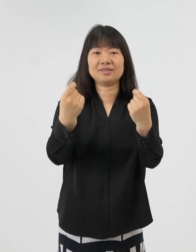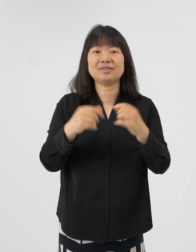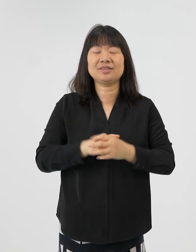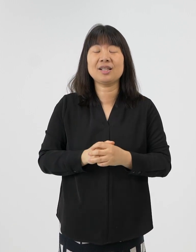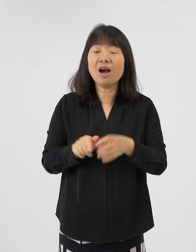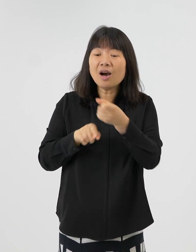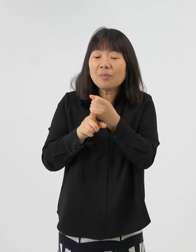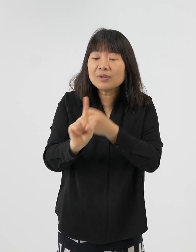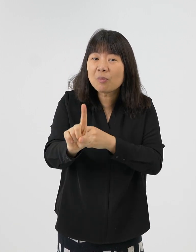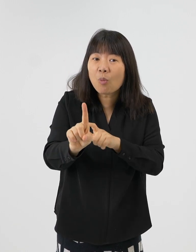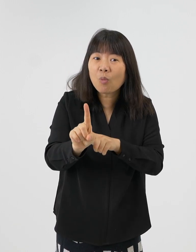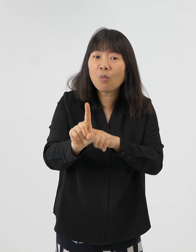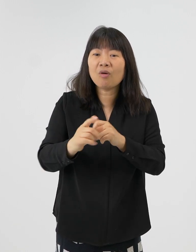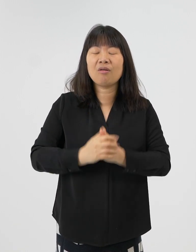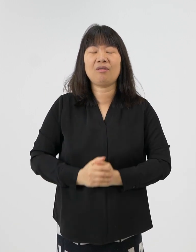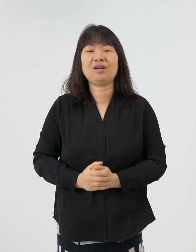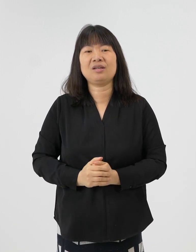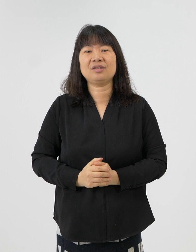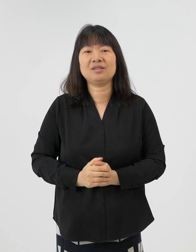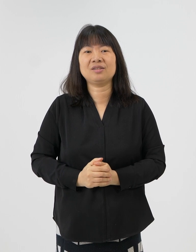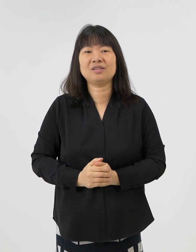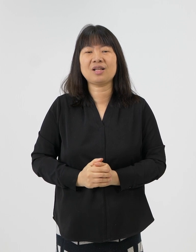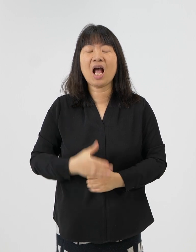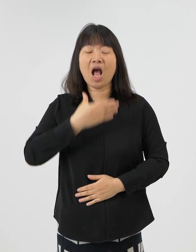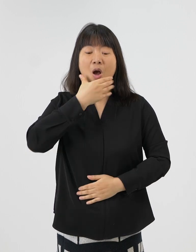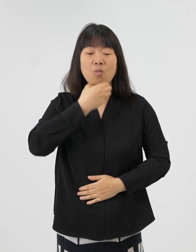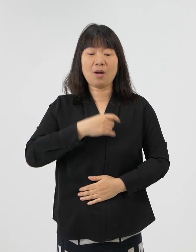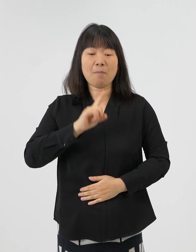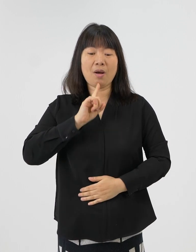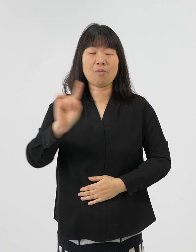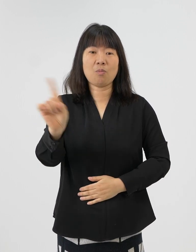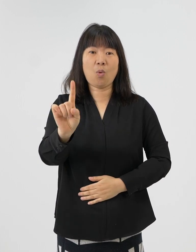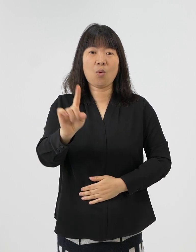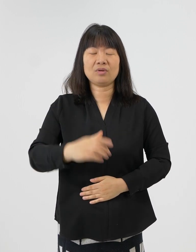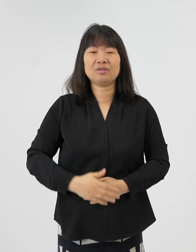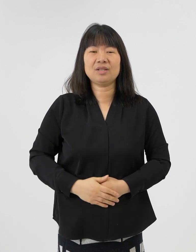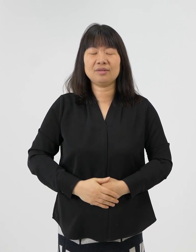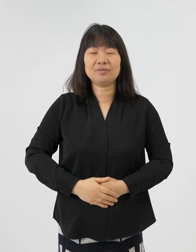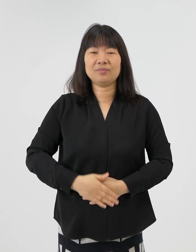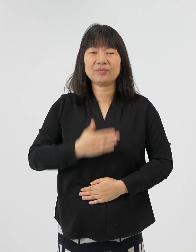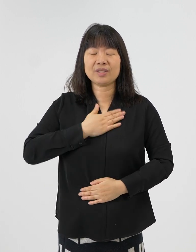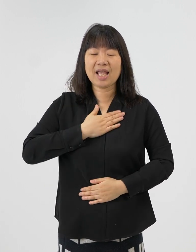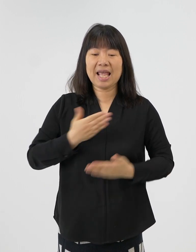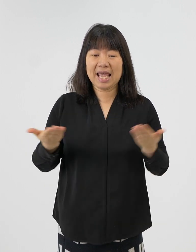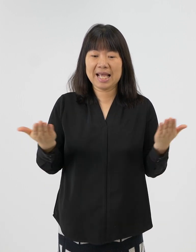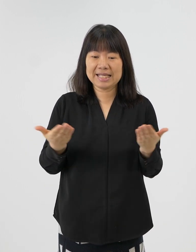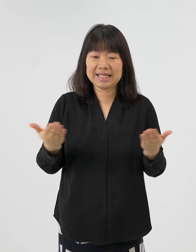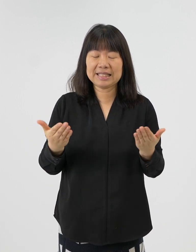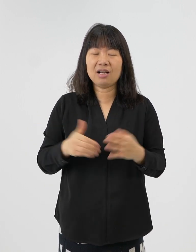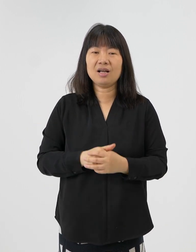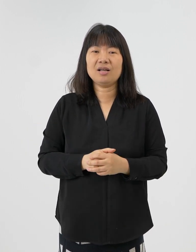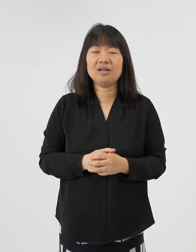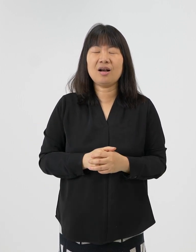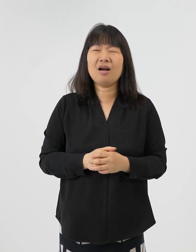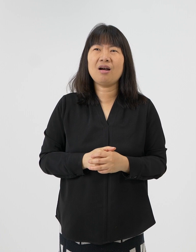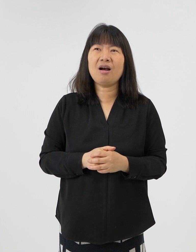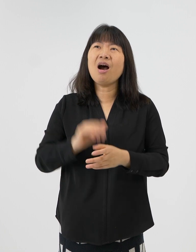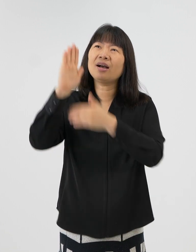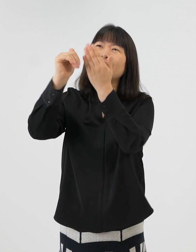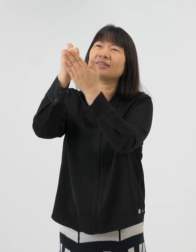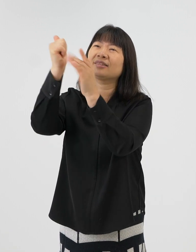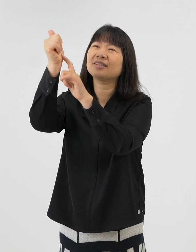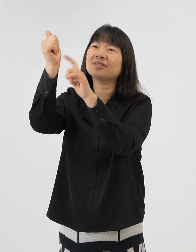말은 무슨 뜻이에요? 또 아브라함을 뭐라고 했죠? 내 하는 일을 어찌 아브라함에게